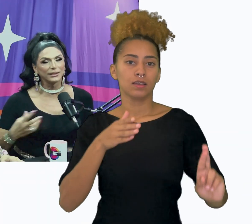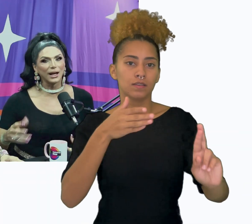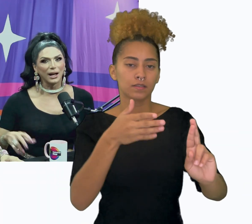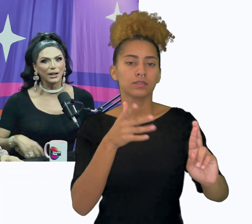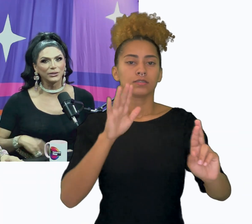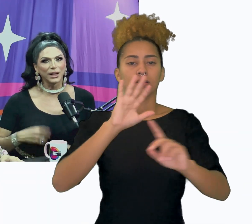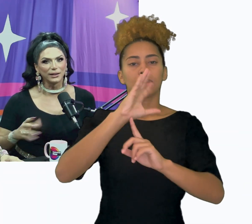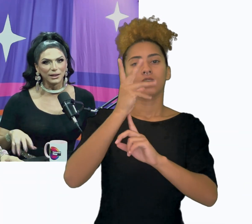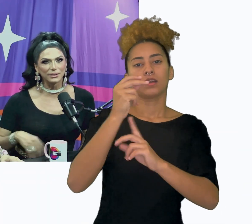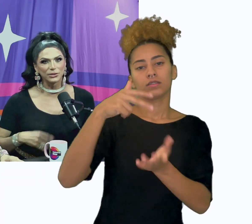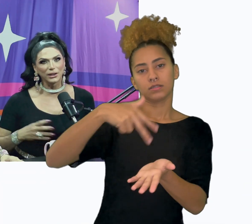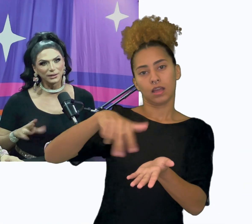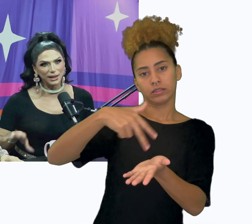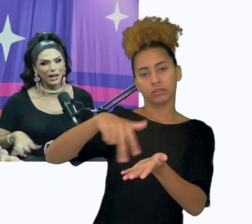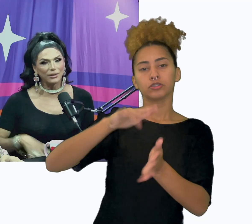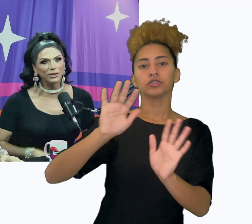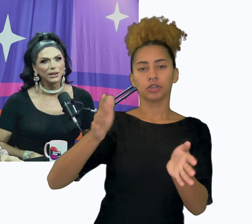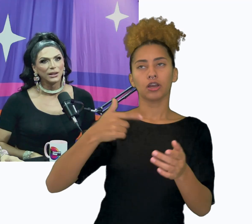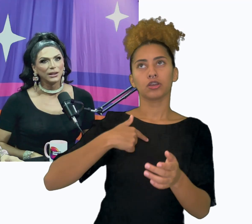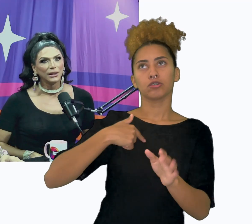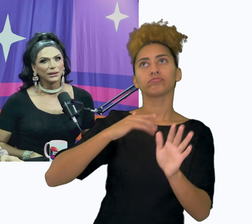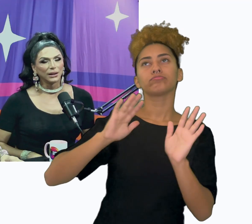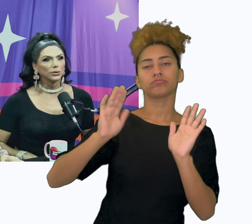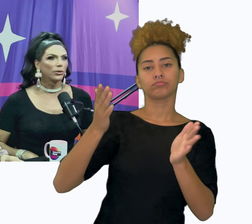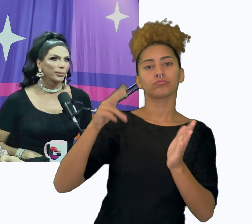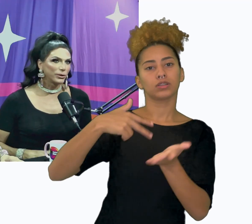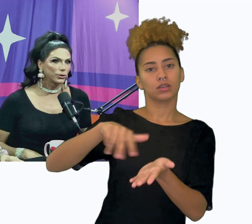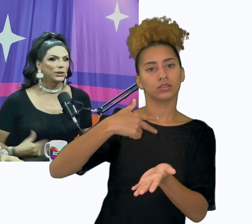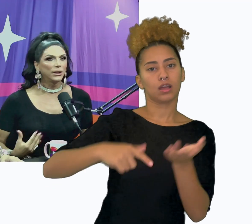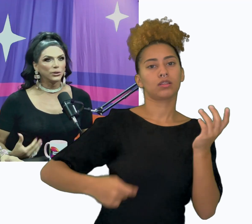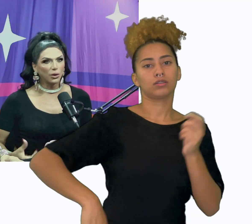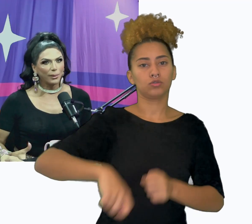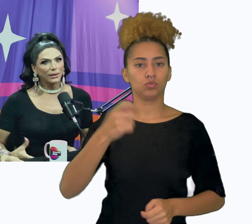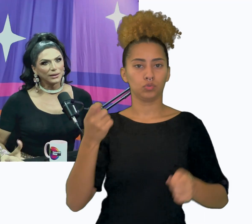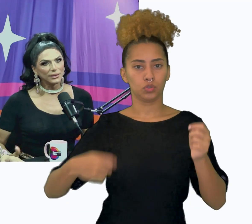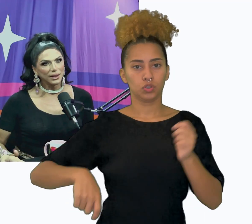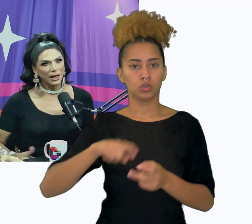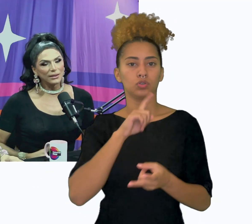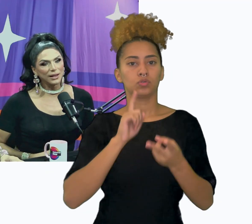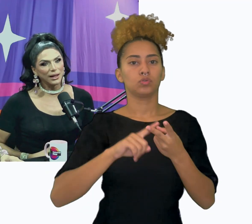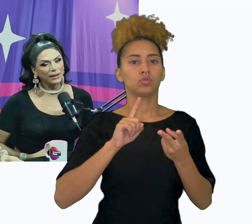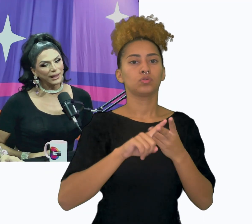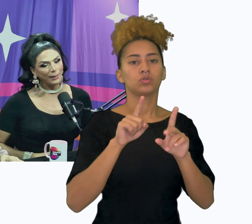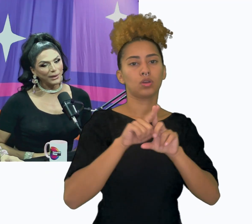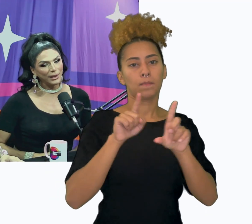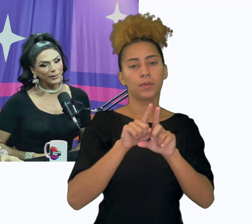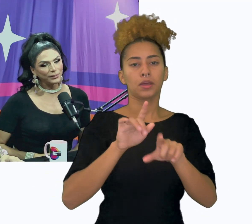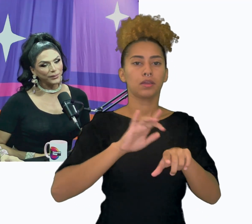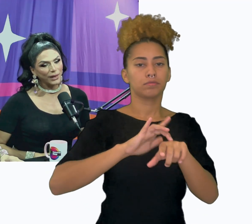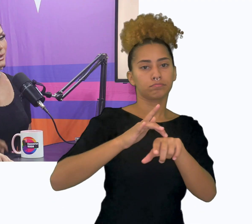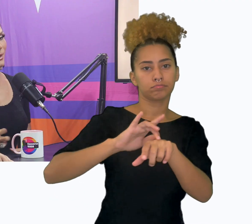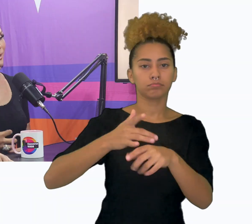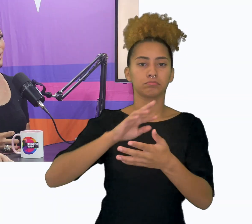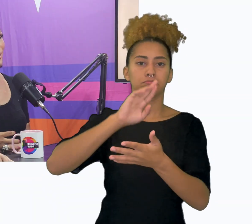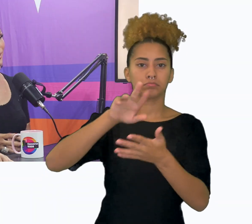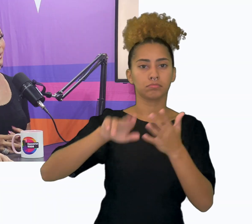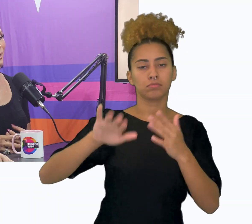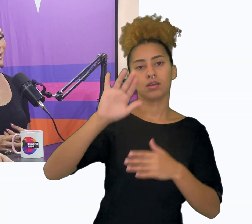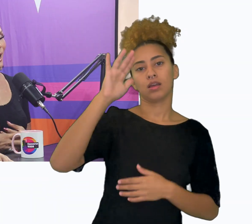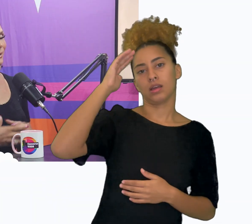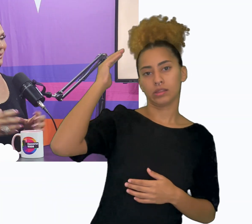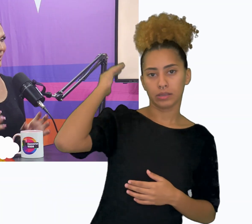né, da arte, da dança. Eu já dançava, tanto no movimento junino como a dança clássica, acadêmica.